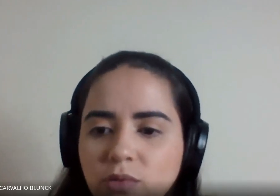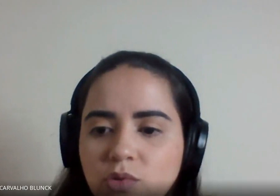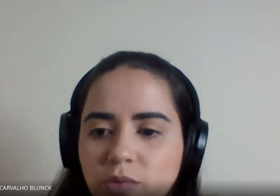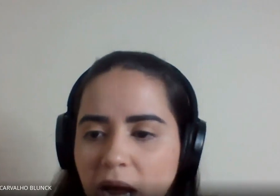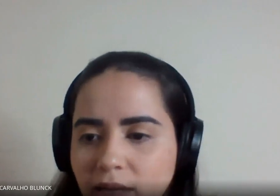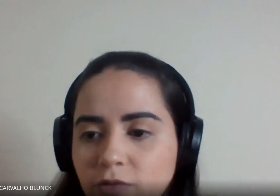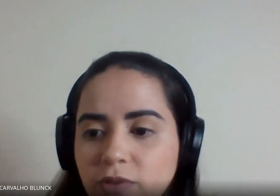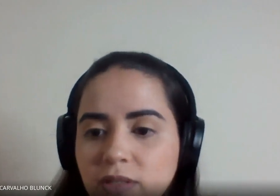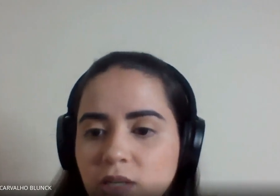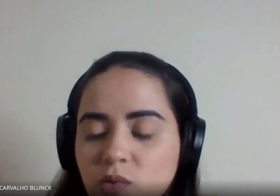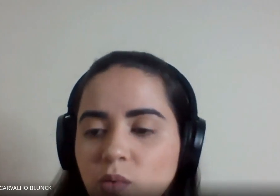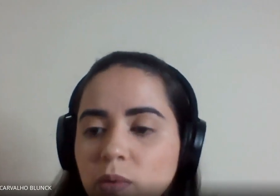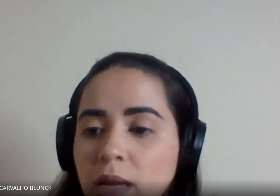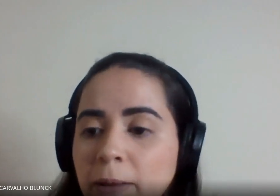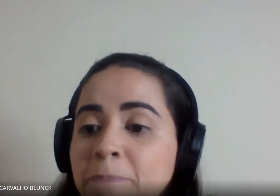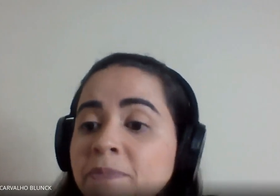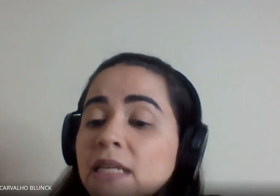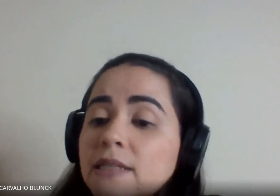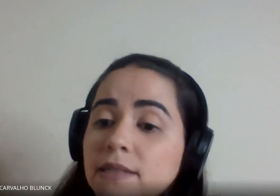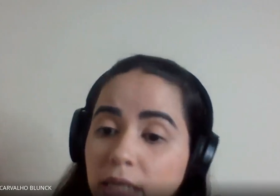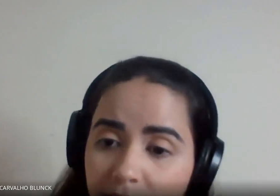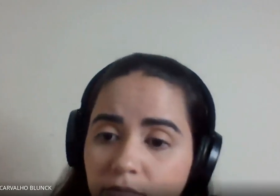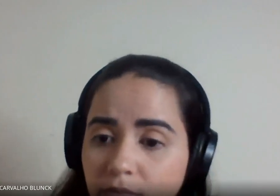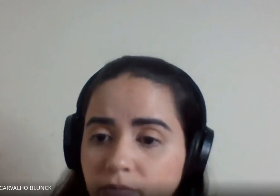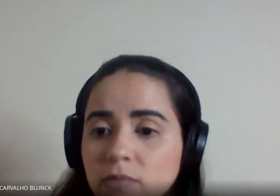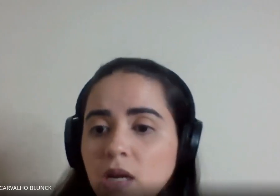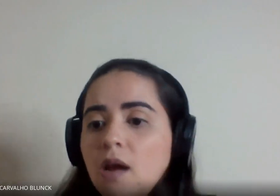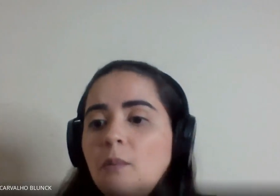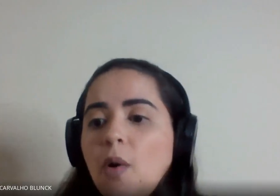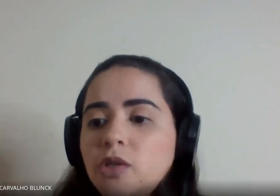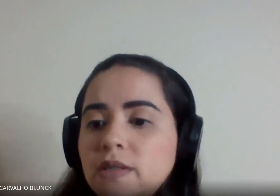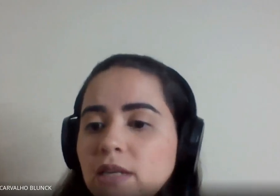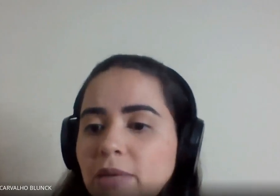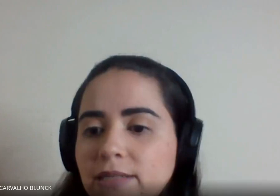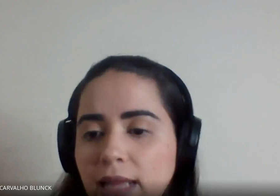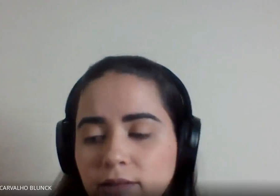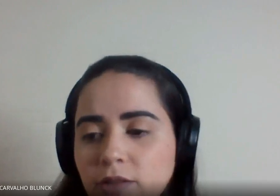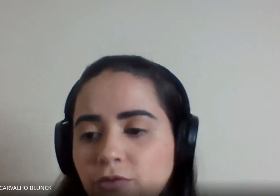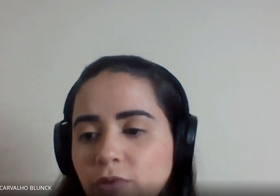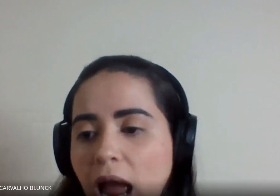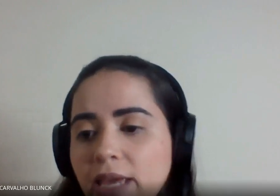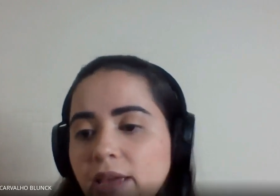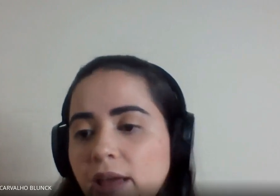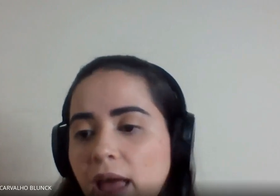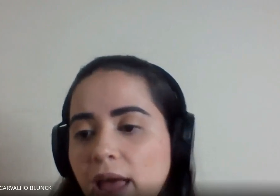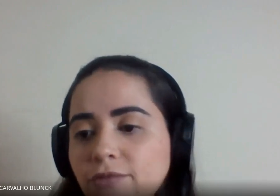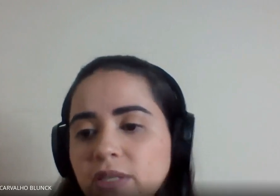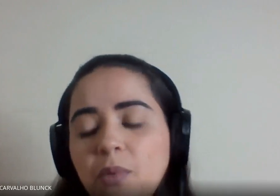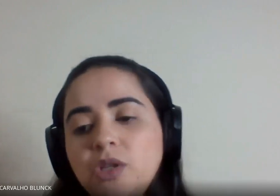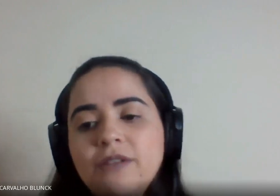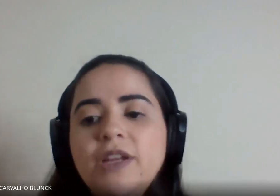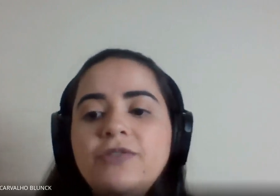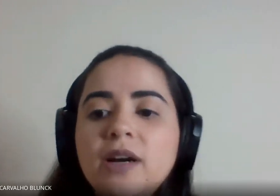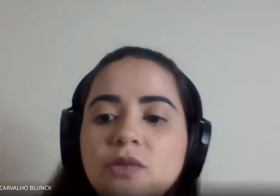ao método de Barra de São Francisco? Sim, pode sim, Maristela. Aí